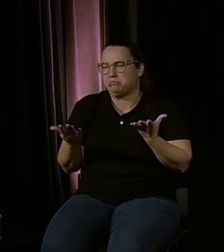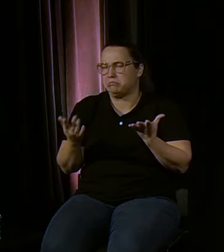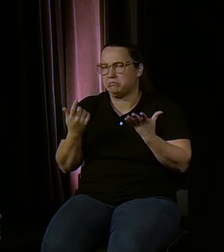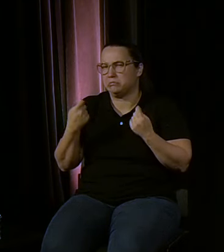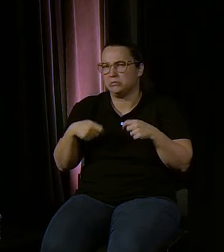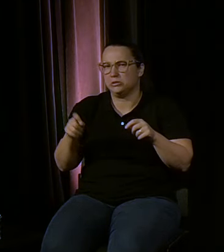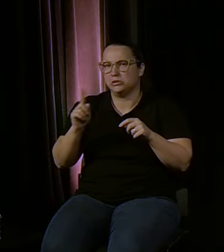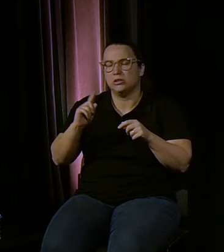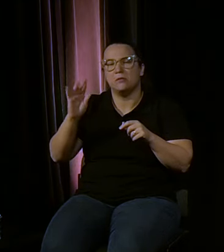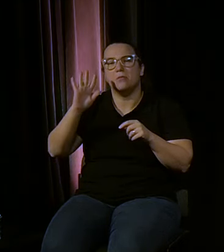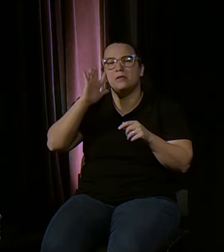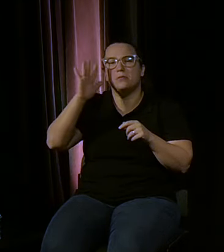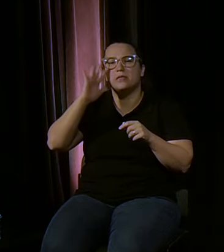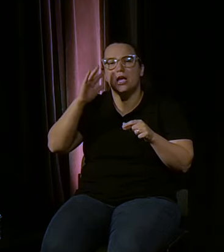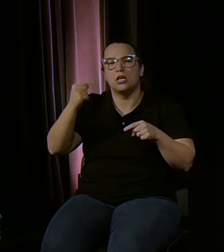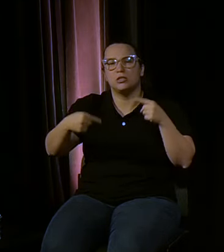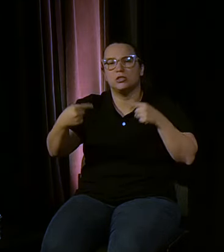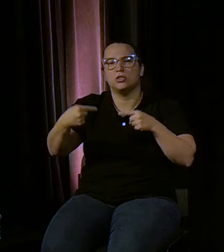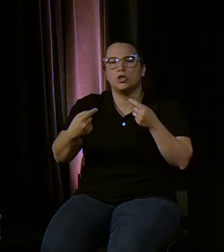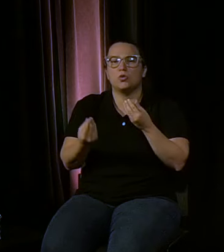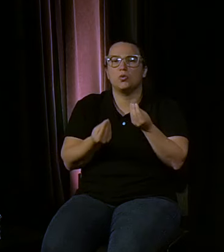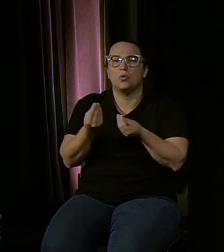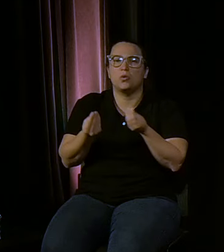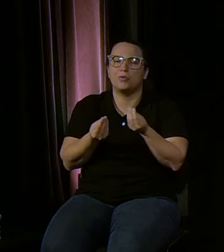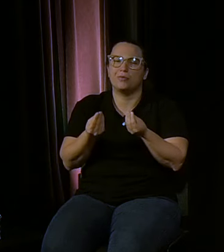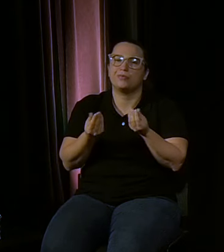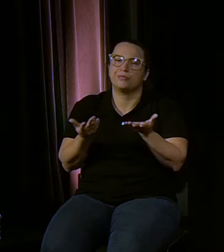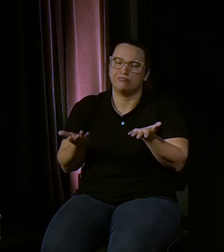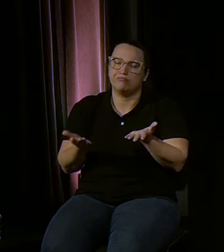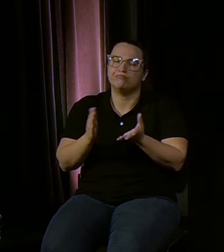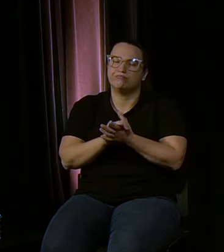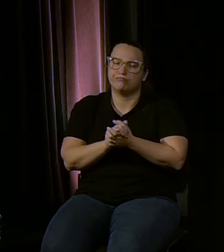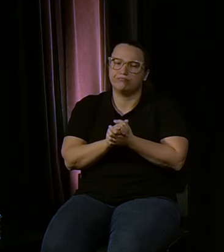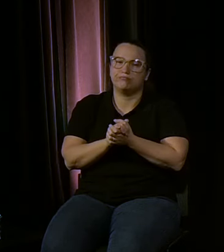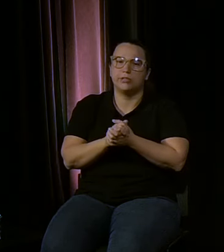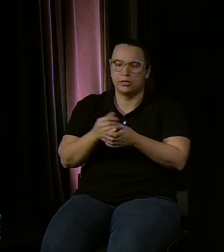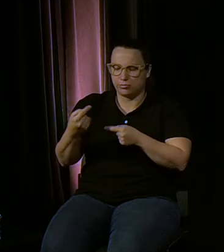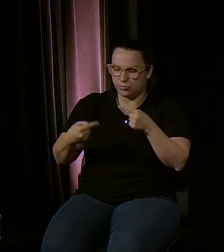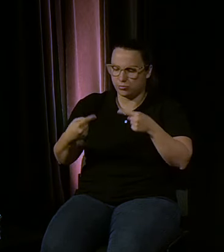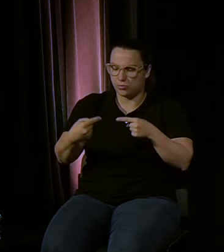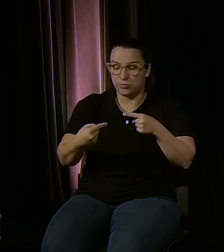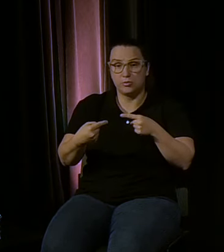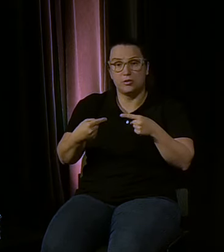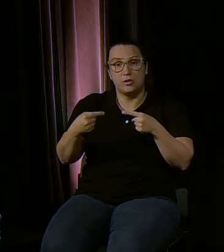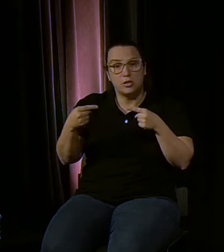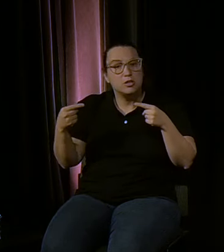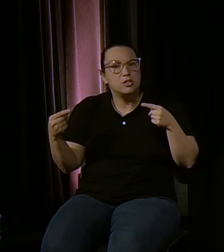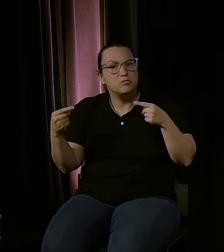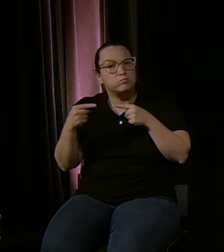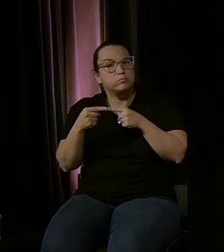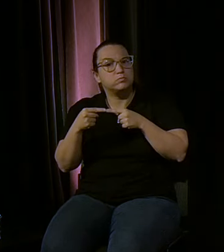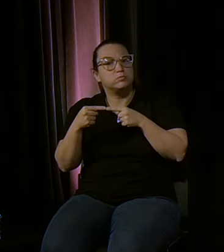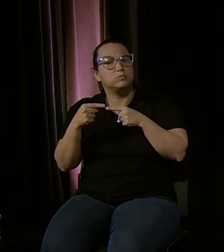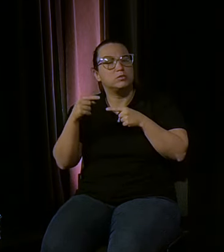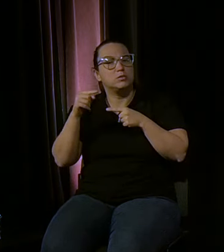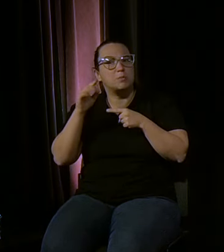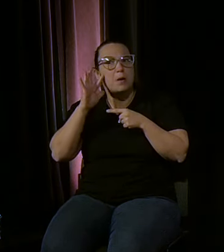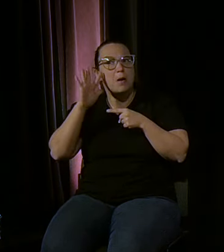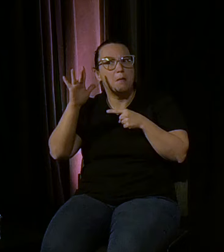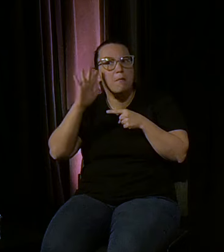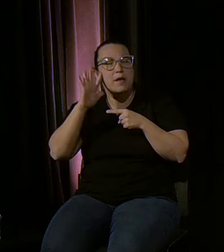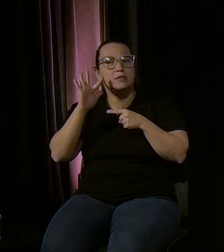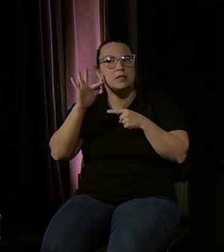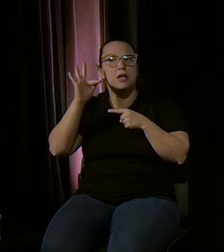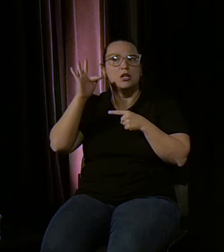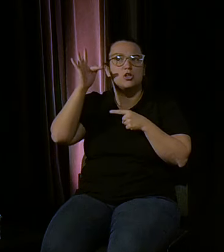como essas discussões elas estão latentes agora também, em como essas discussões elas vão ser deslocadas para pensar